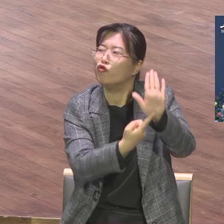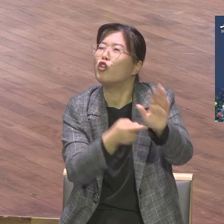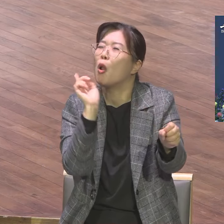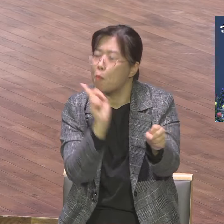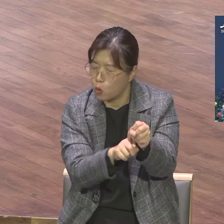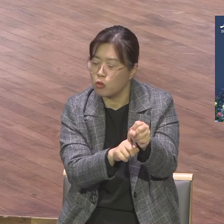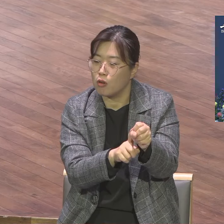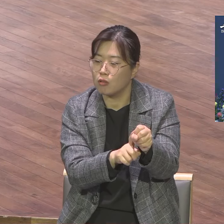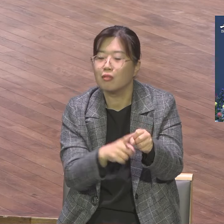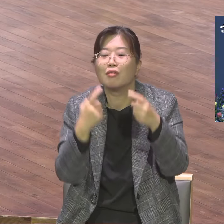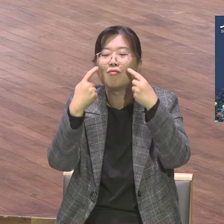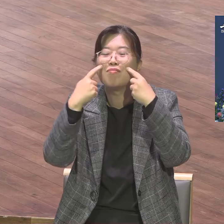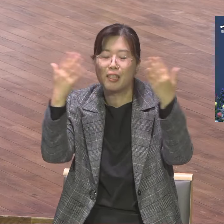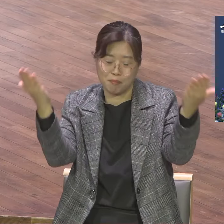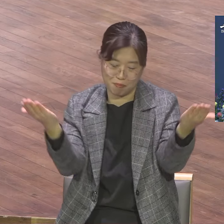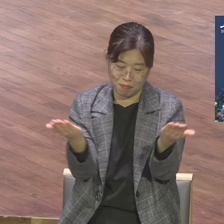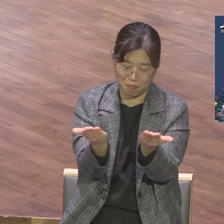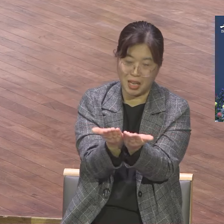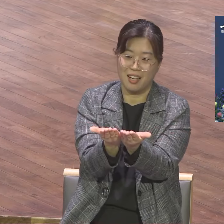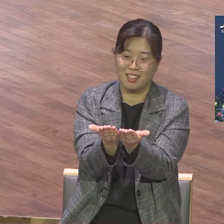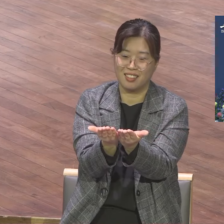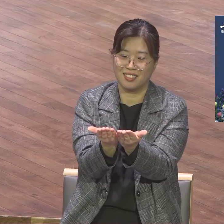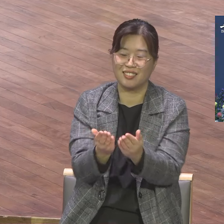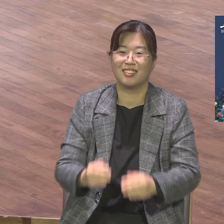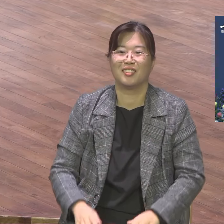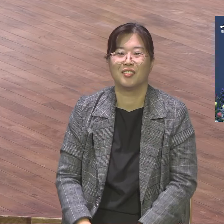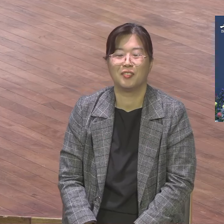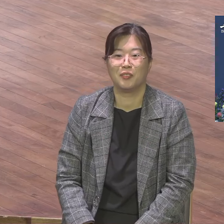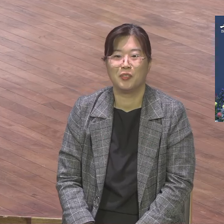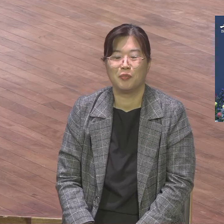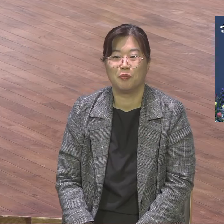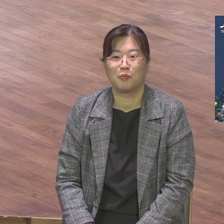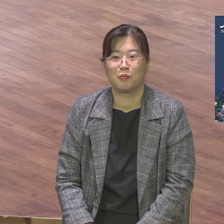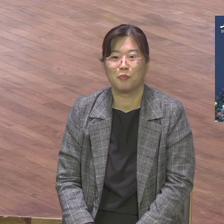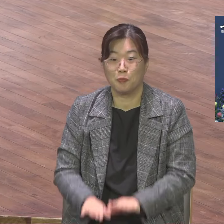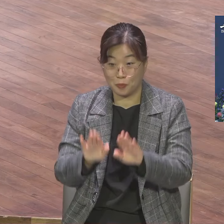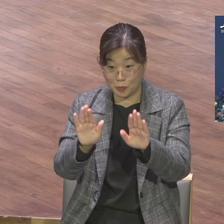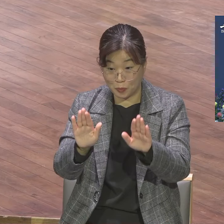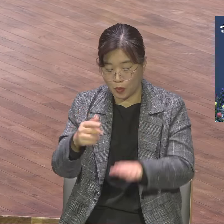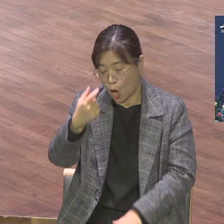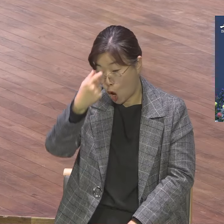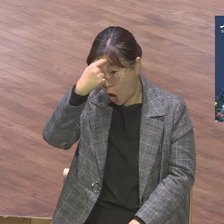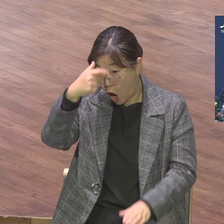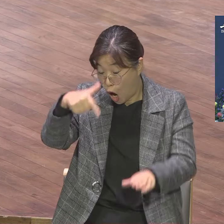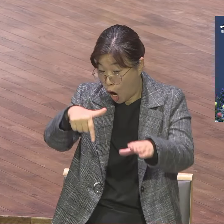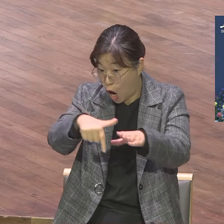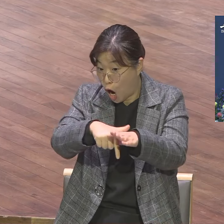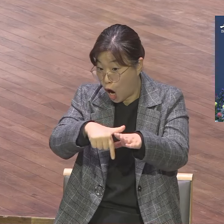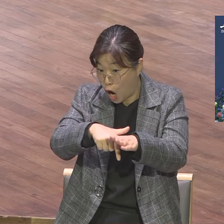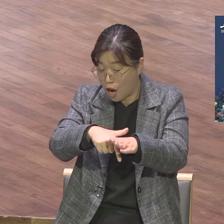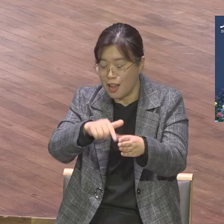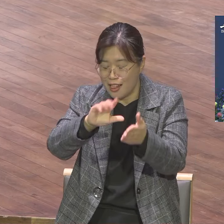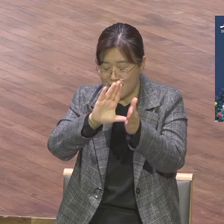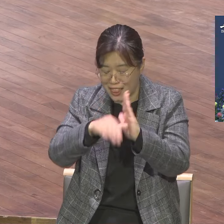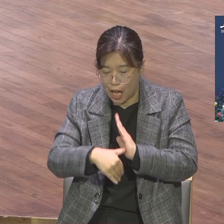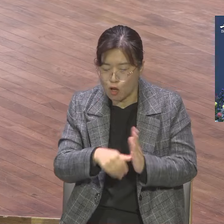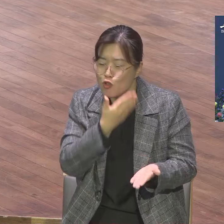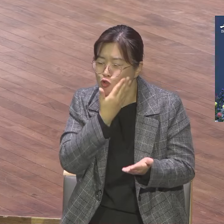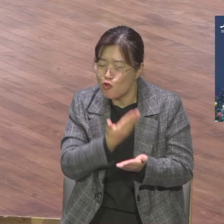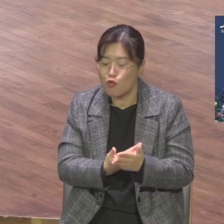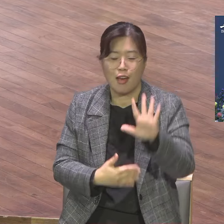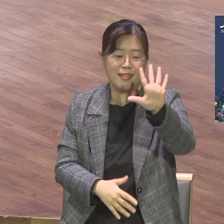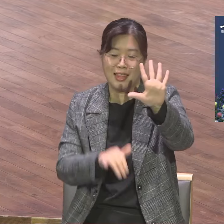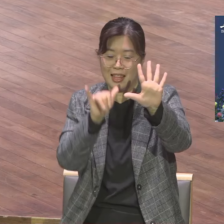종교개혁의 가장 중요한 기치 다섯 가지, 오직 솔라, 오직 요